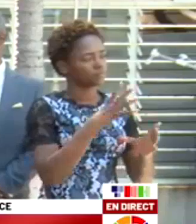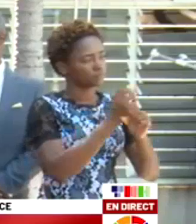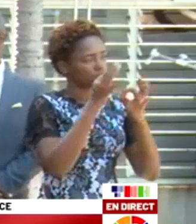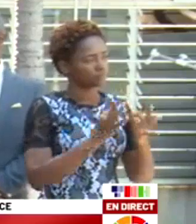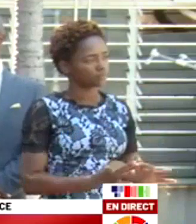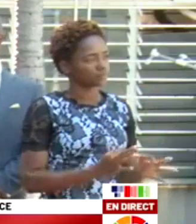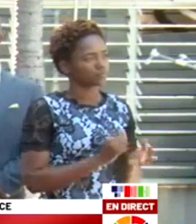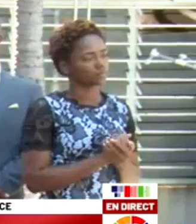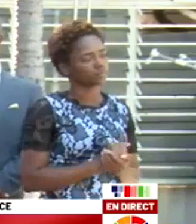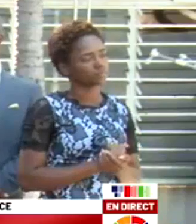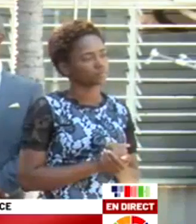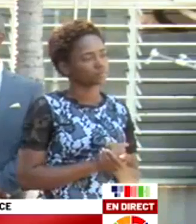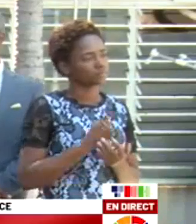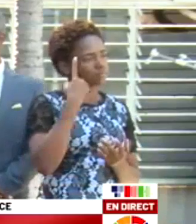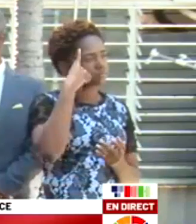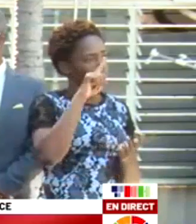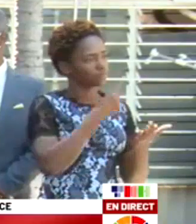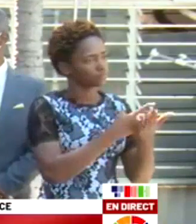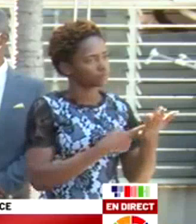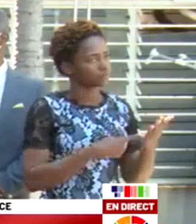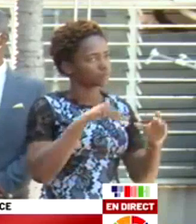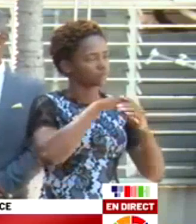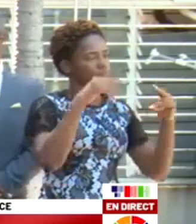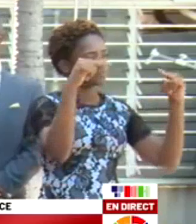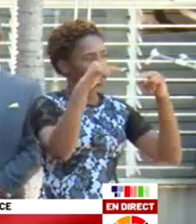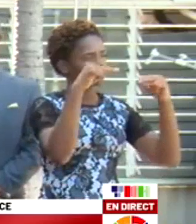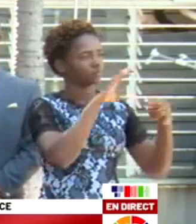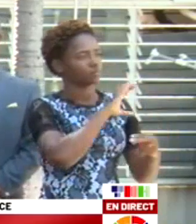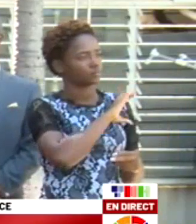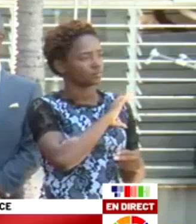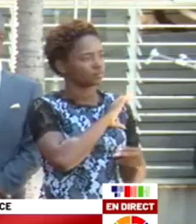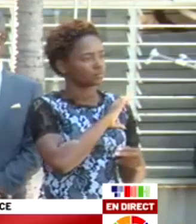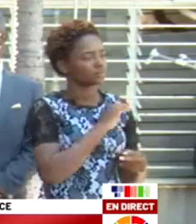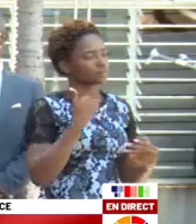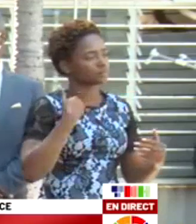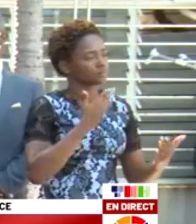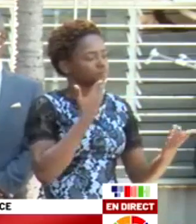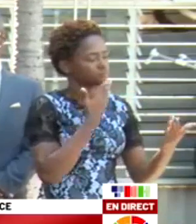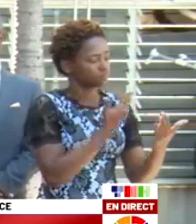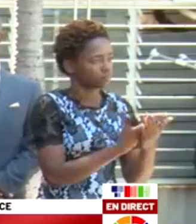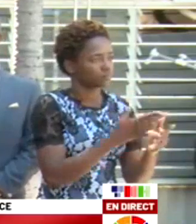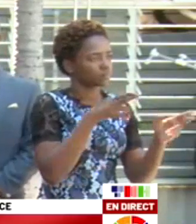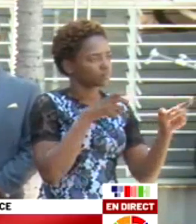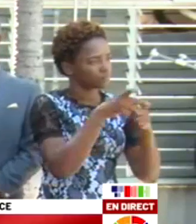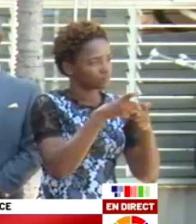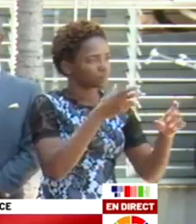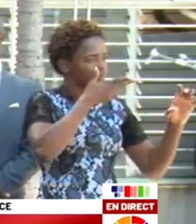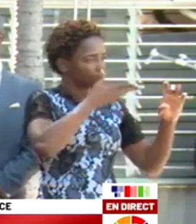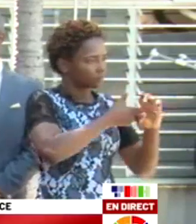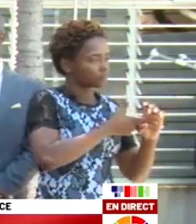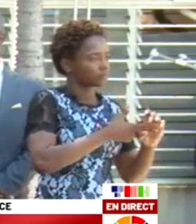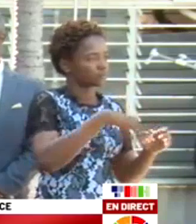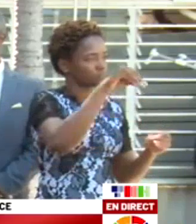décision pour que au niveau de la police, il y ait bon contrôle interne qui mette. Et